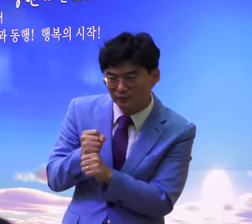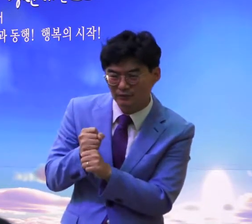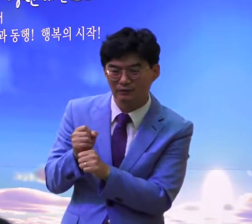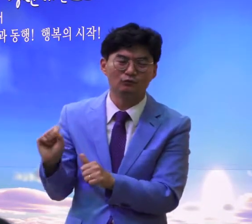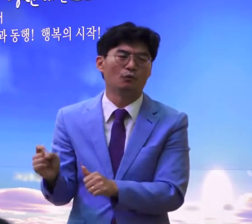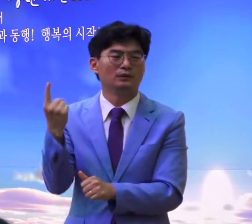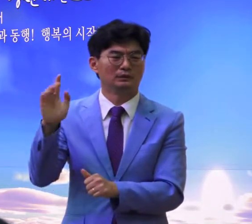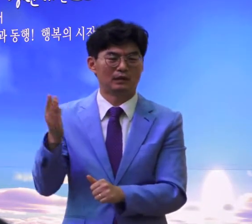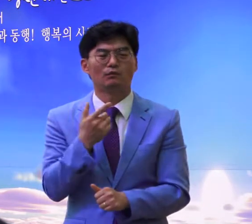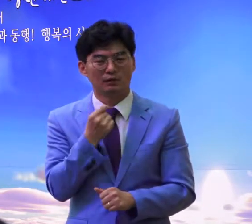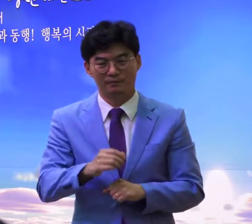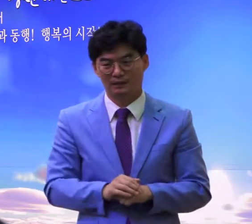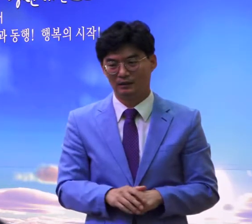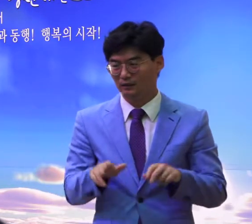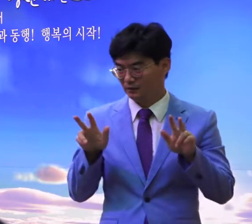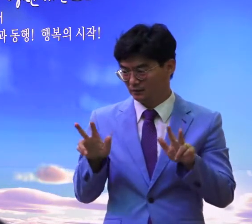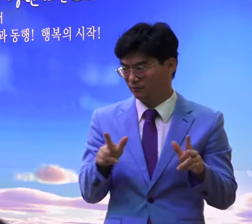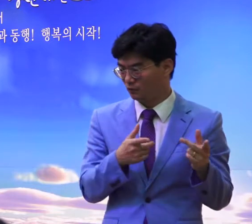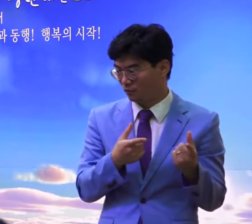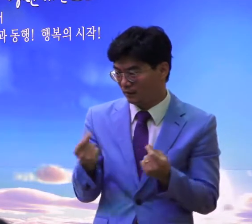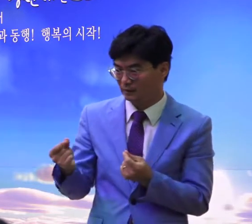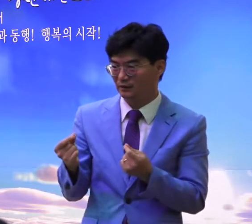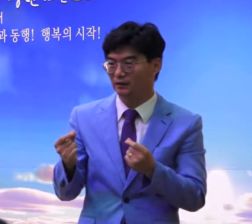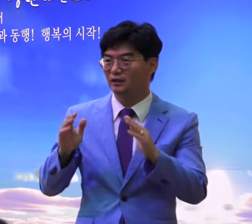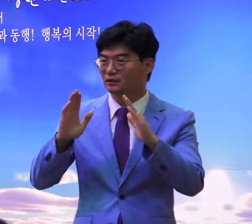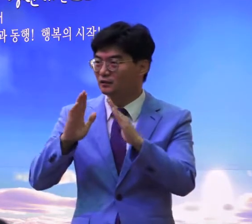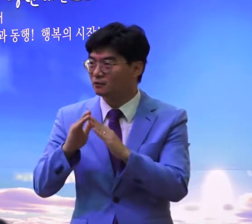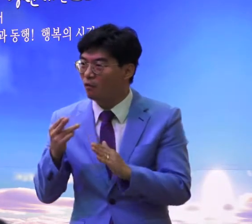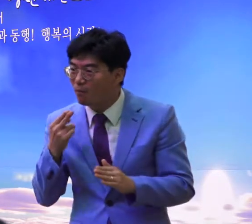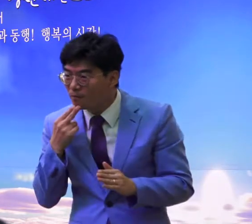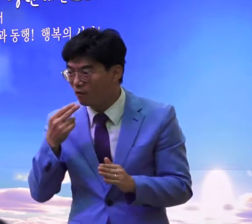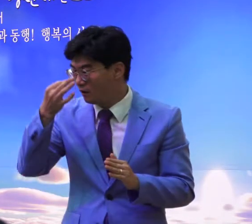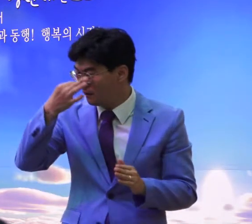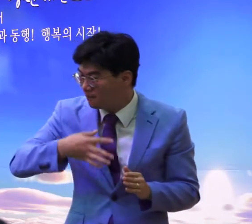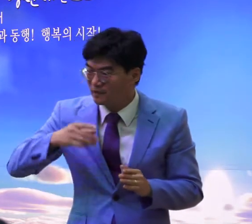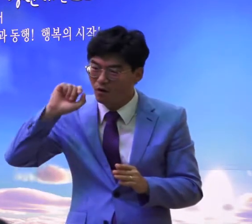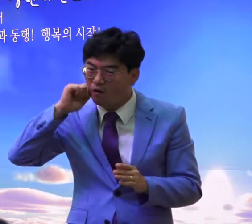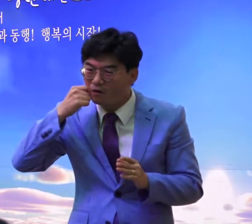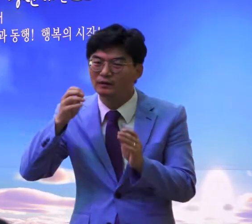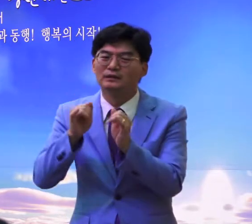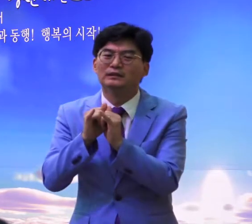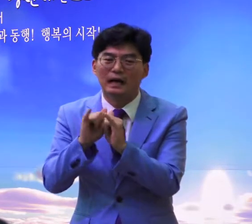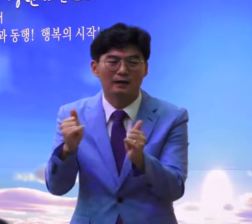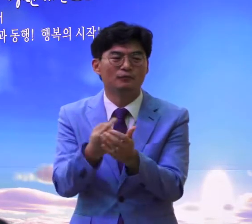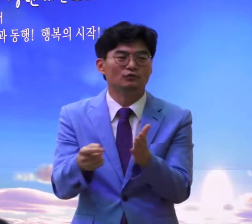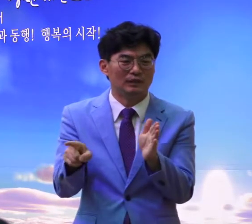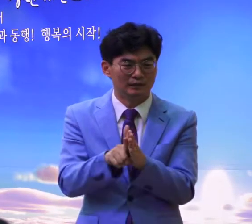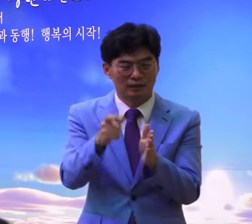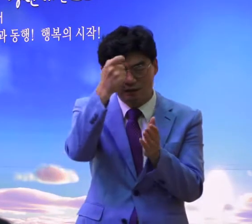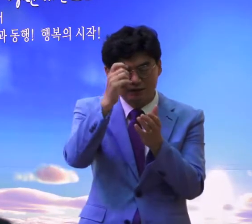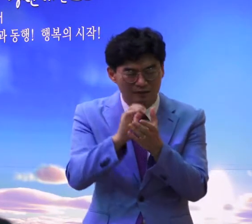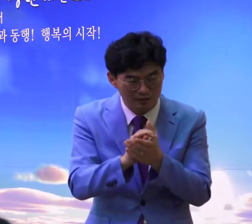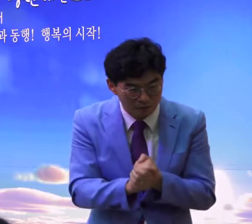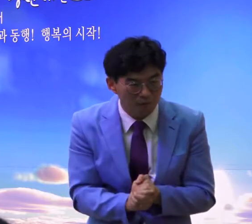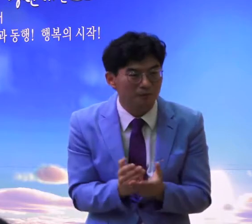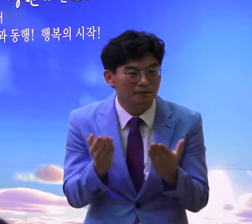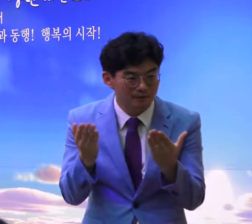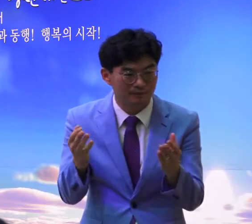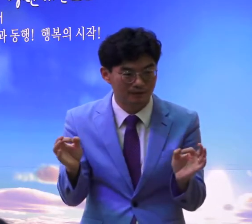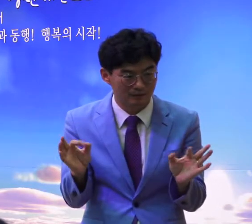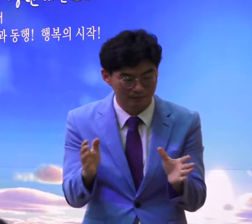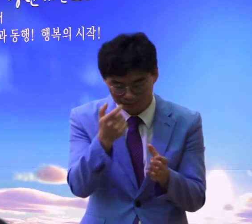우리 이재민들을 위해서 어려운 가운데 있는 이들을 위해서 잠시 눈을 감고 기도하겠습니다. 잠시 기도하겠습니다.